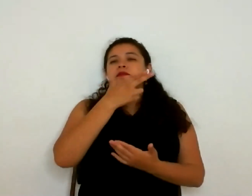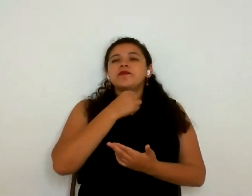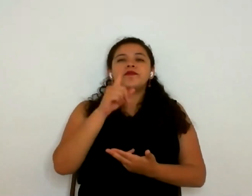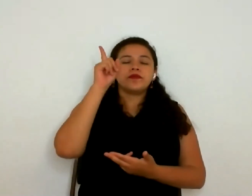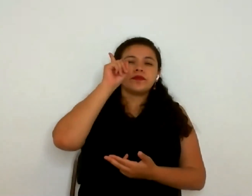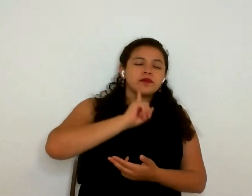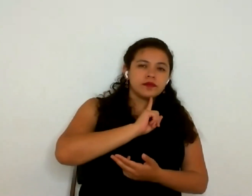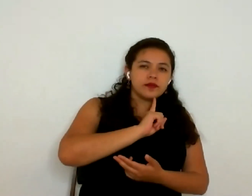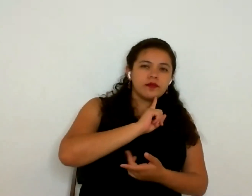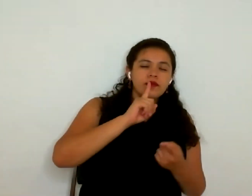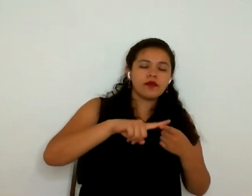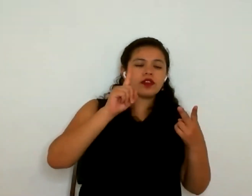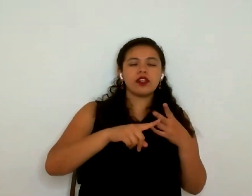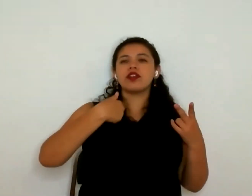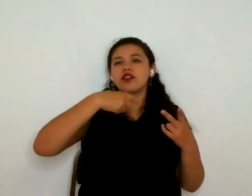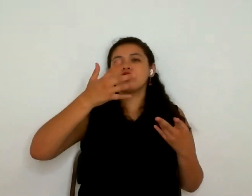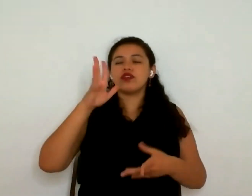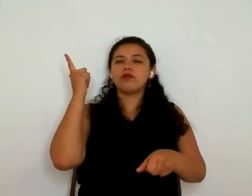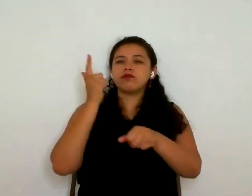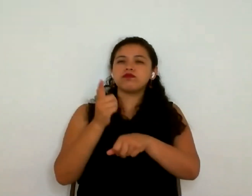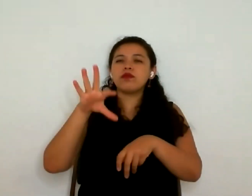mujer donde lo podréis encontrar